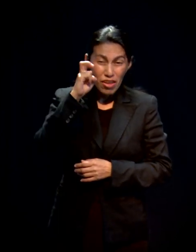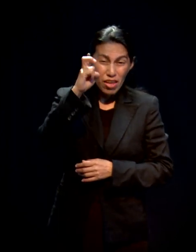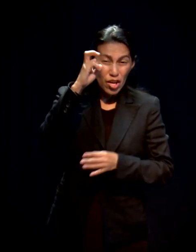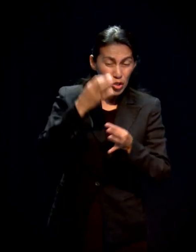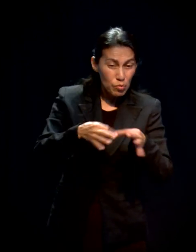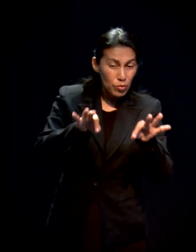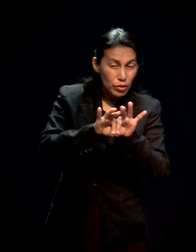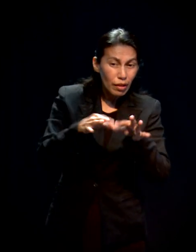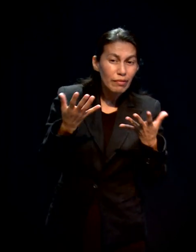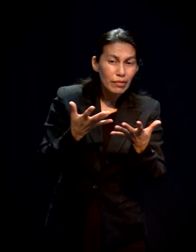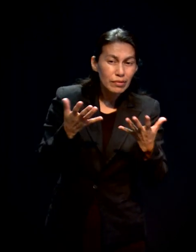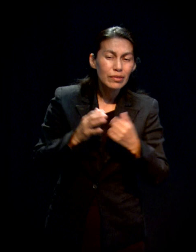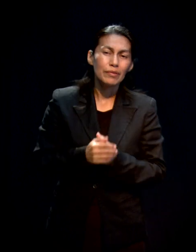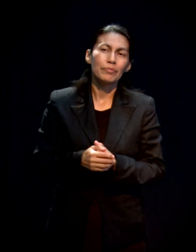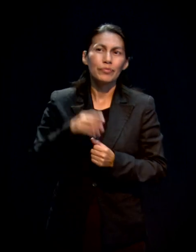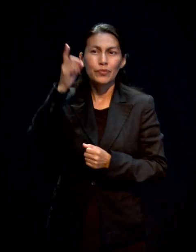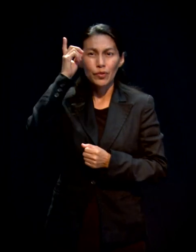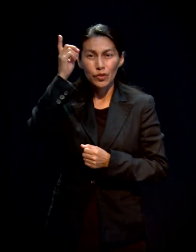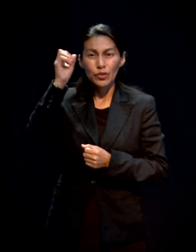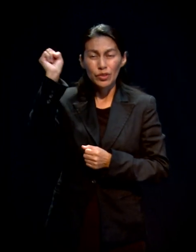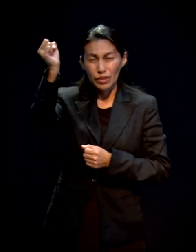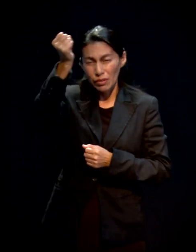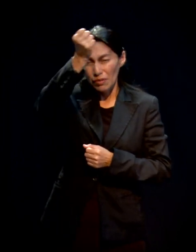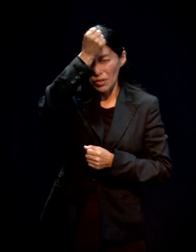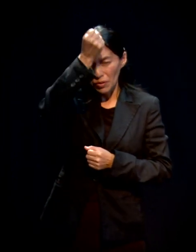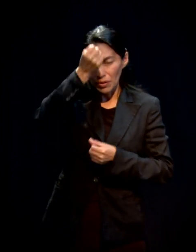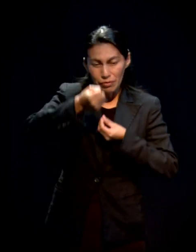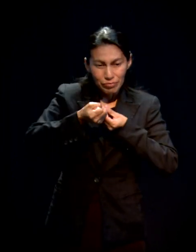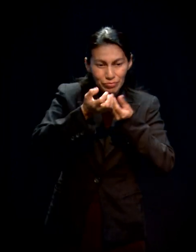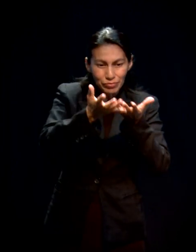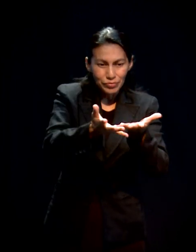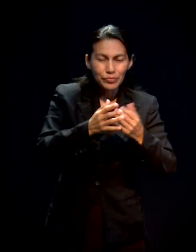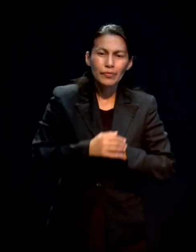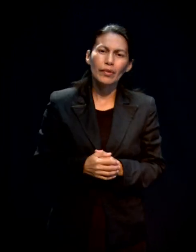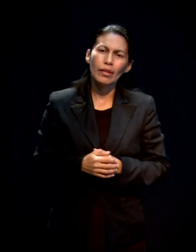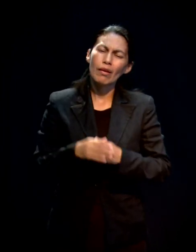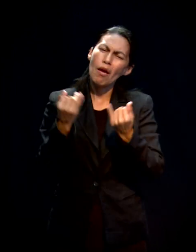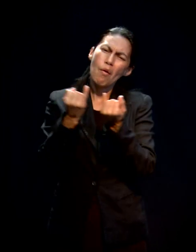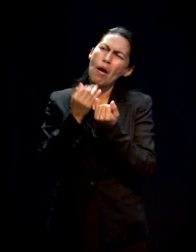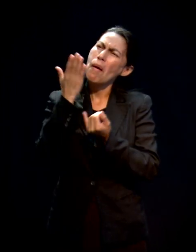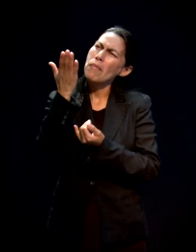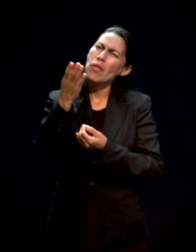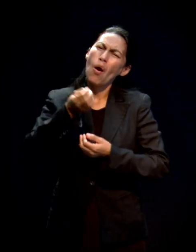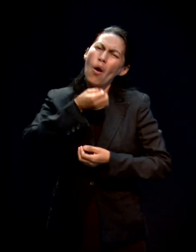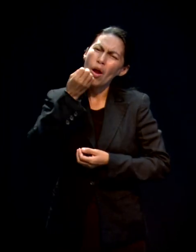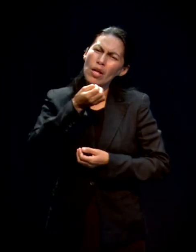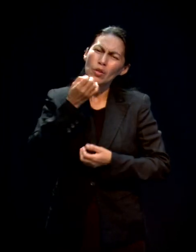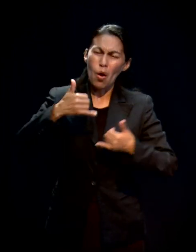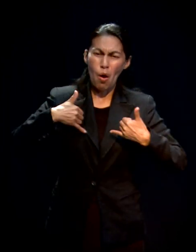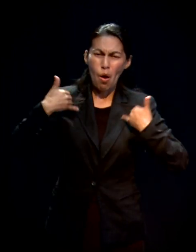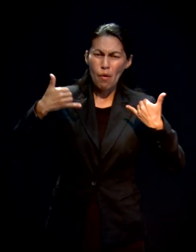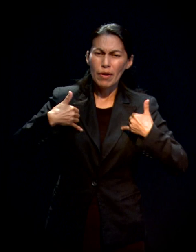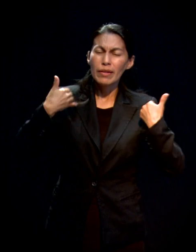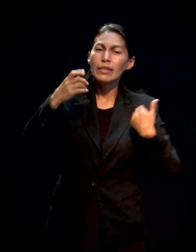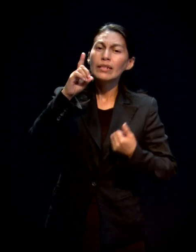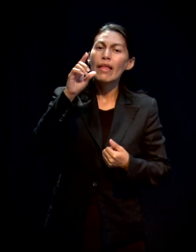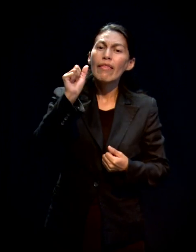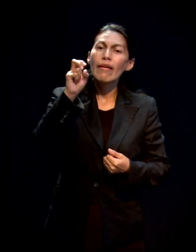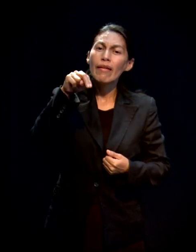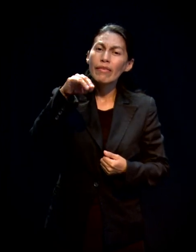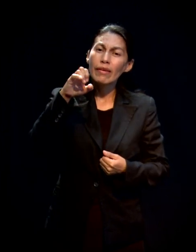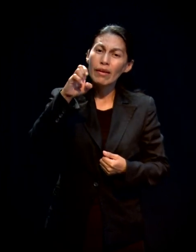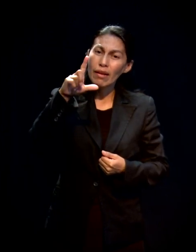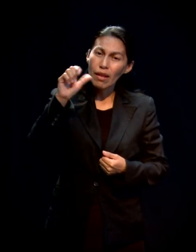sabiduría muchas gracias pido en oración por los jóvenes por las jóvenes daniela alejandra y